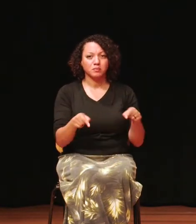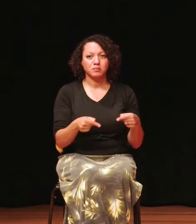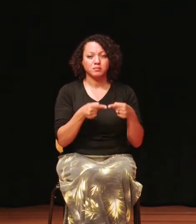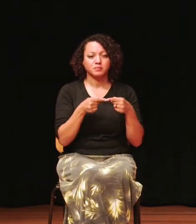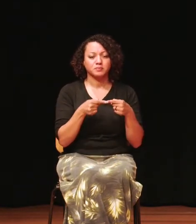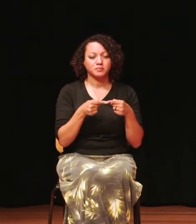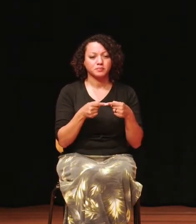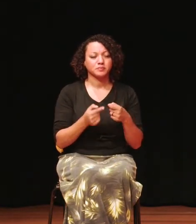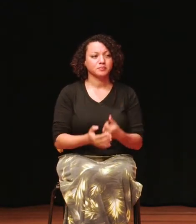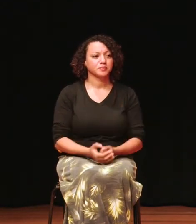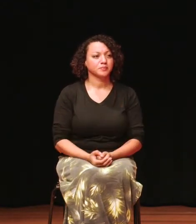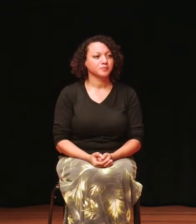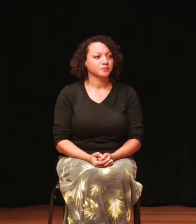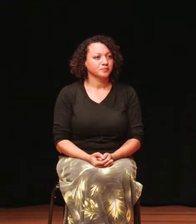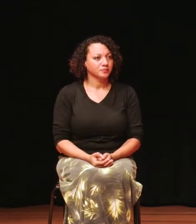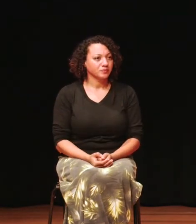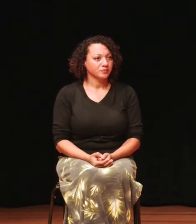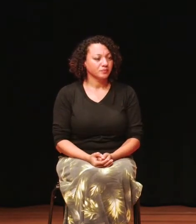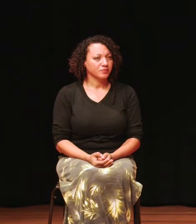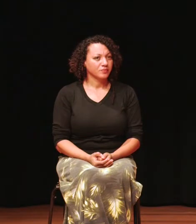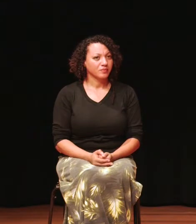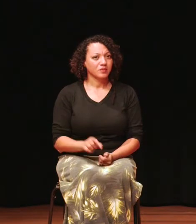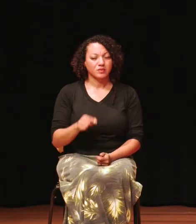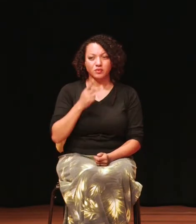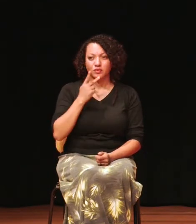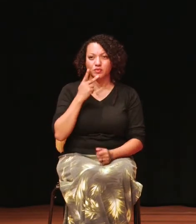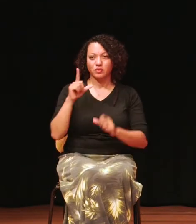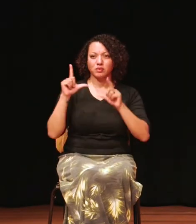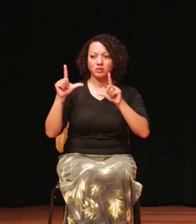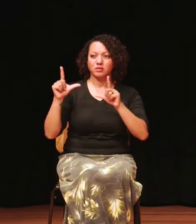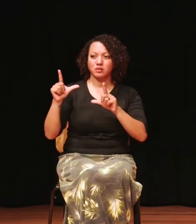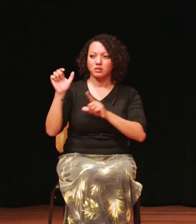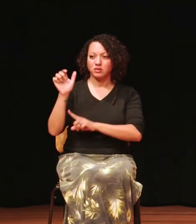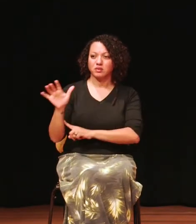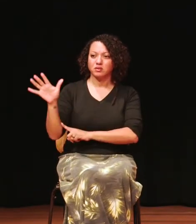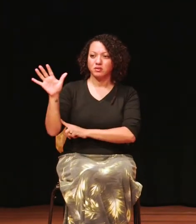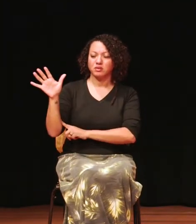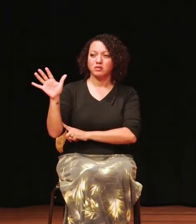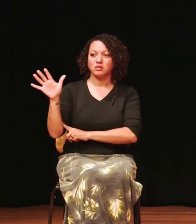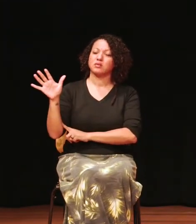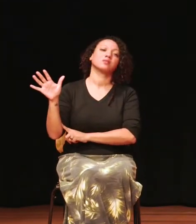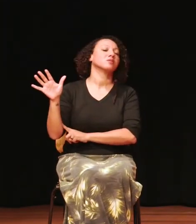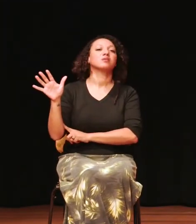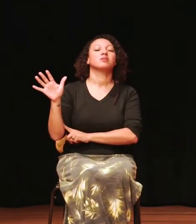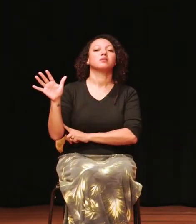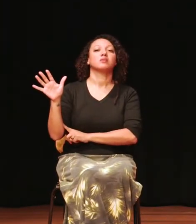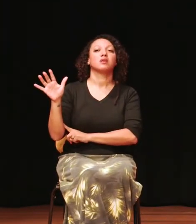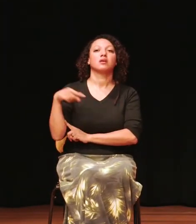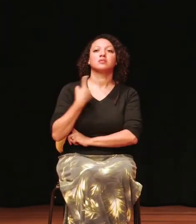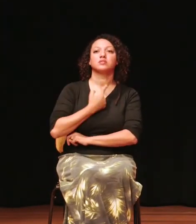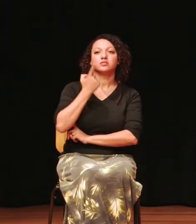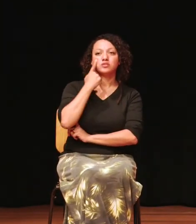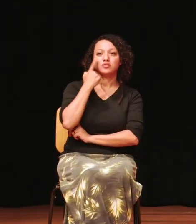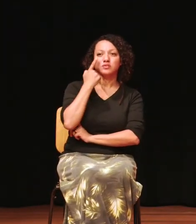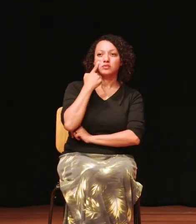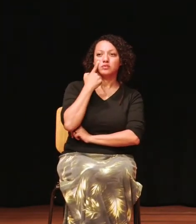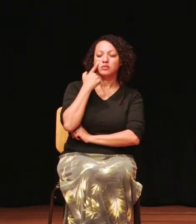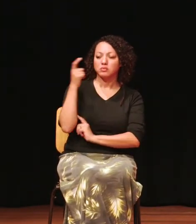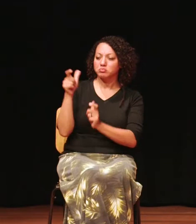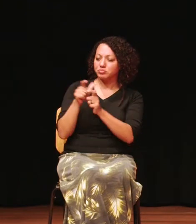aqui. No caso das telas europeias, a gente vê que boa parte das